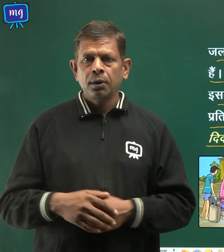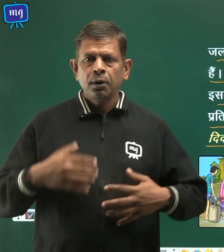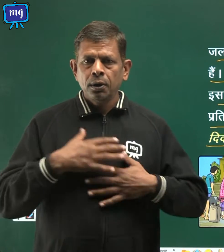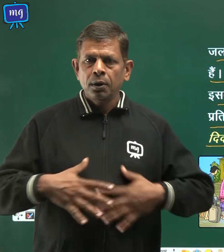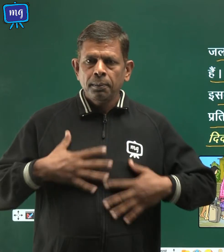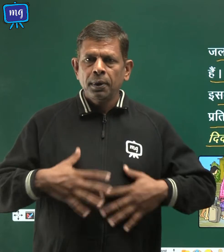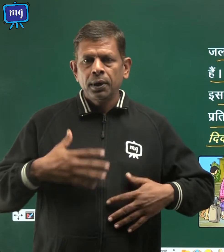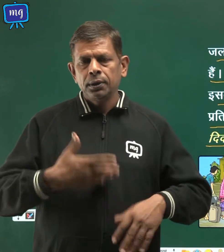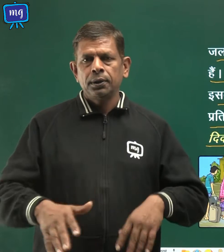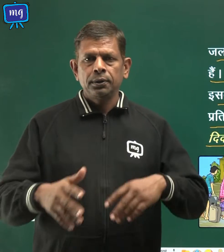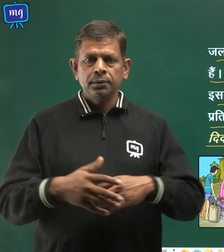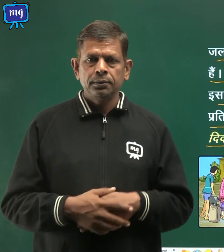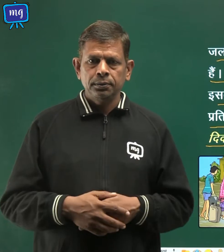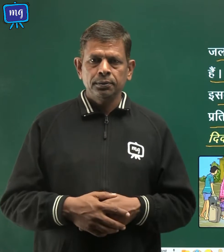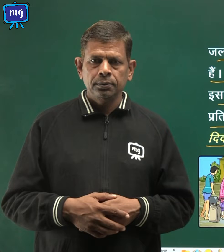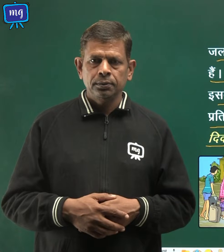मनाया जाता है।